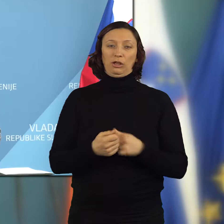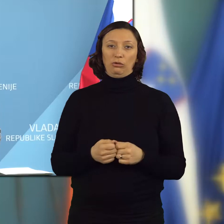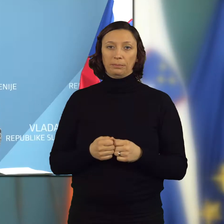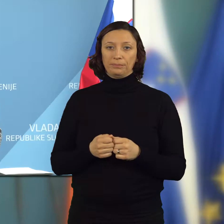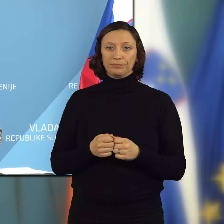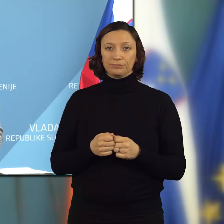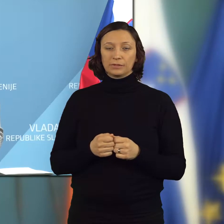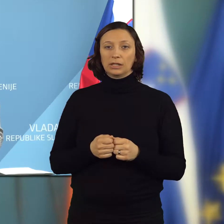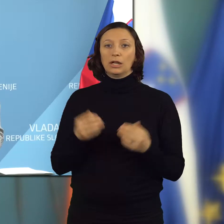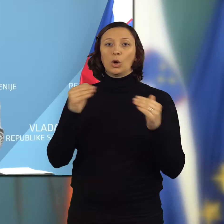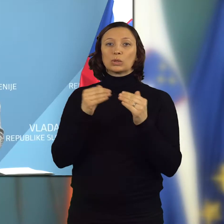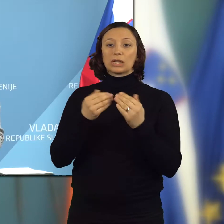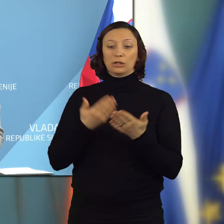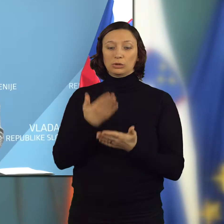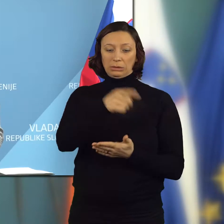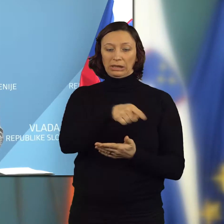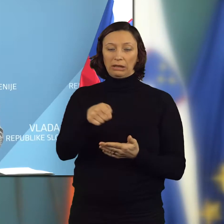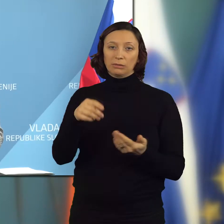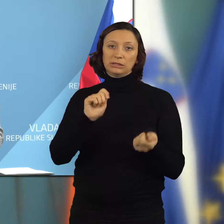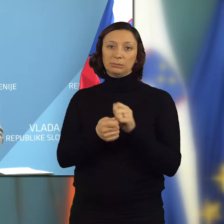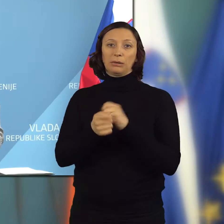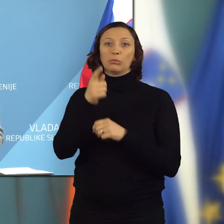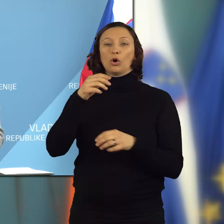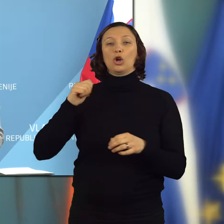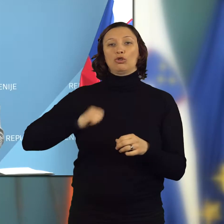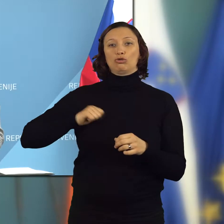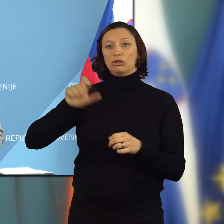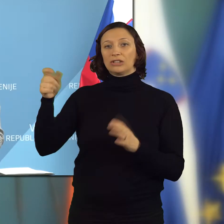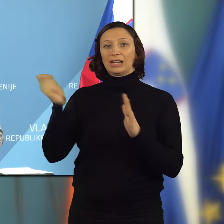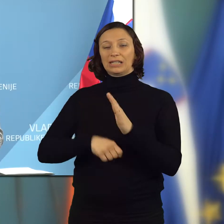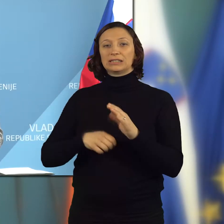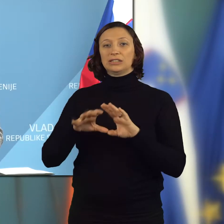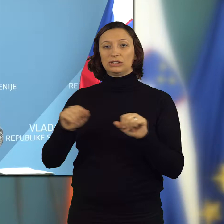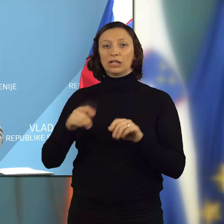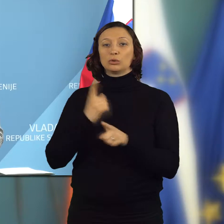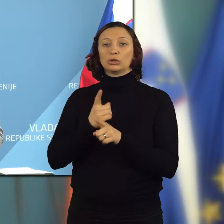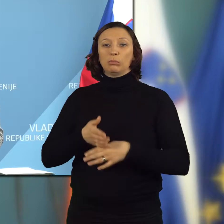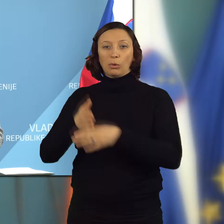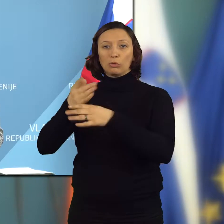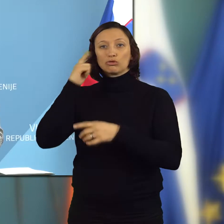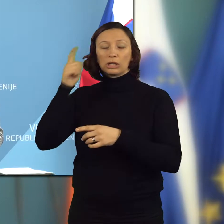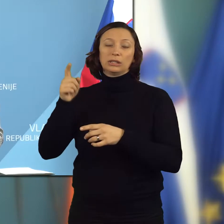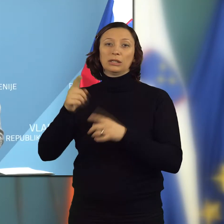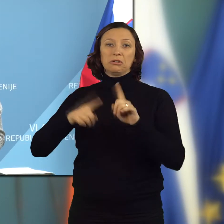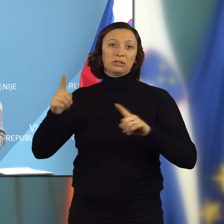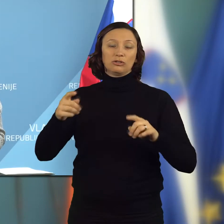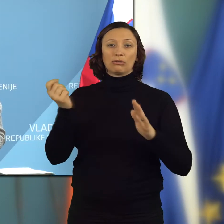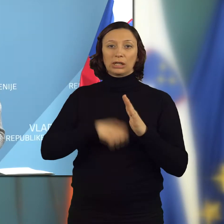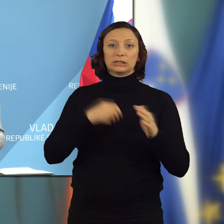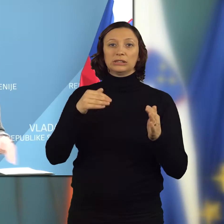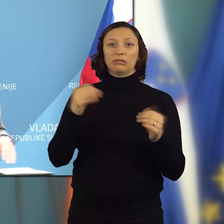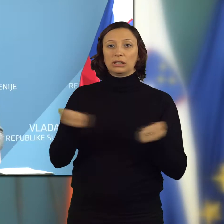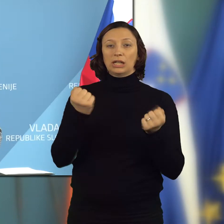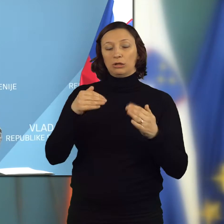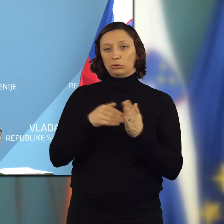spremenilo. V skladu s predlaganimi spremembami bo žrtvam kaznivih dejanj na voljo tudi pomoč, ki jo glede na vrsto kaznivega dejanja